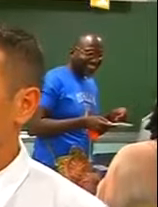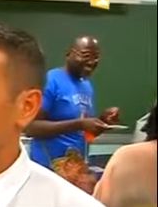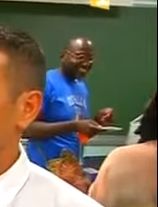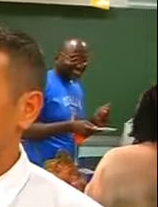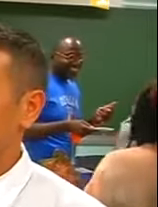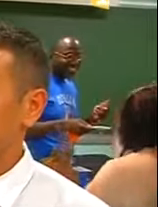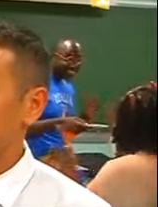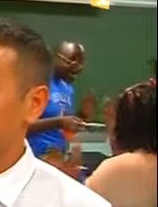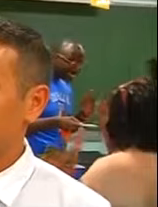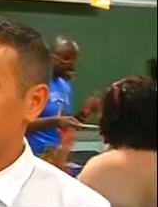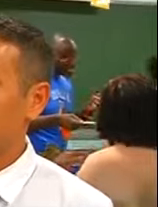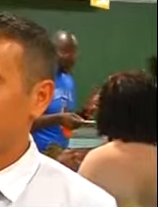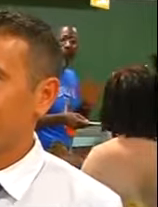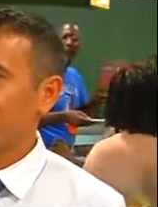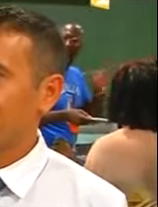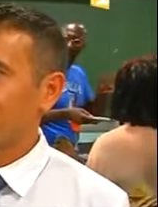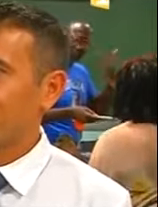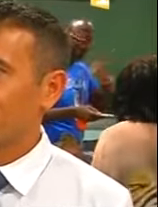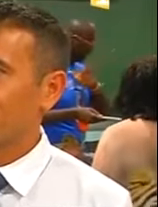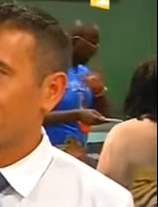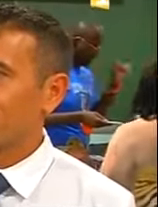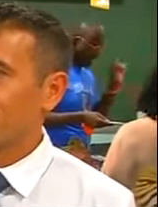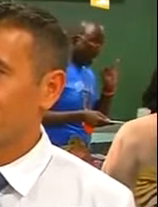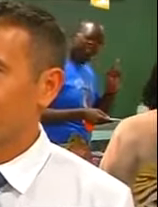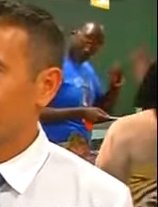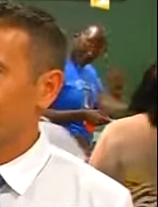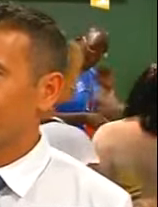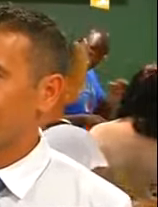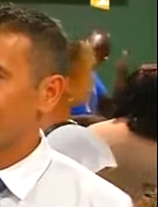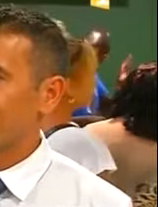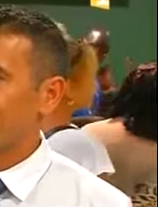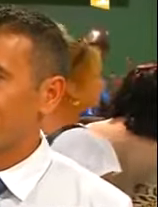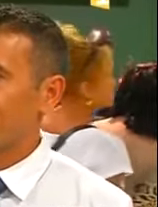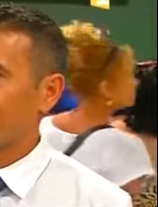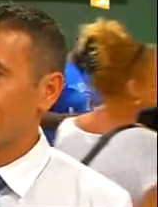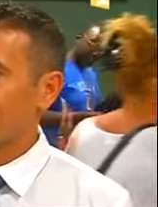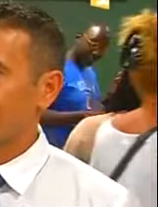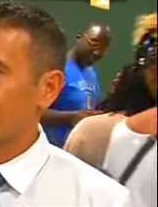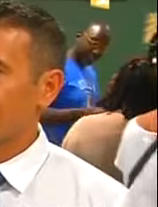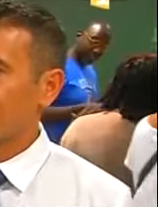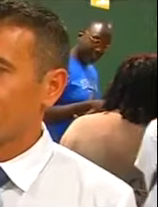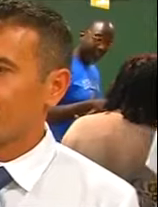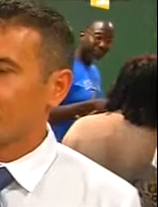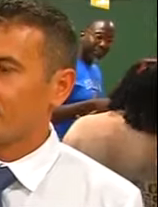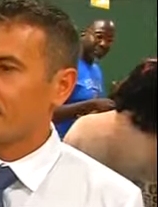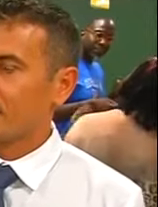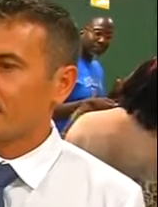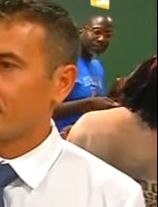docteur Saint-Gonul ait pu avoir une mention très honorable qui ait pu permettre de meurtre en exergue les problèmes de communication de la communauté sourde de Guadeloupe et il y a